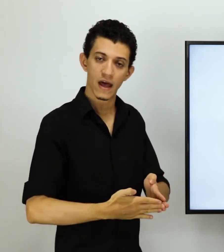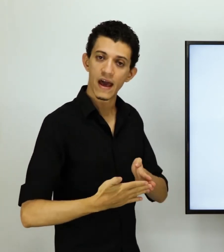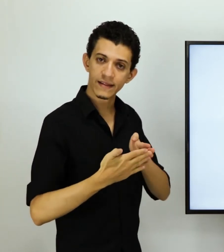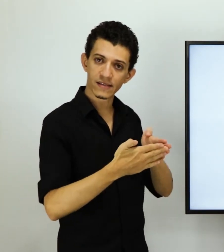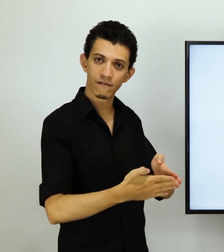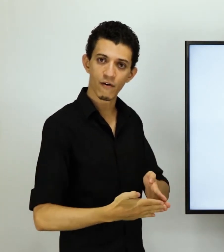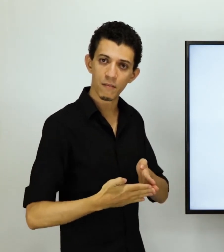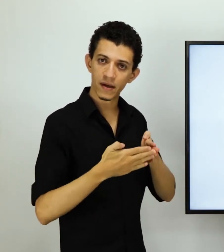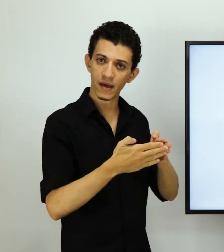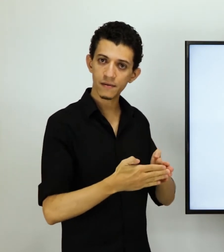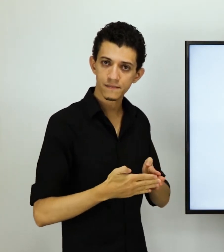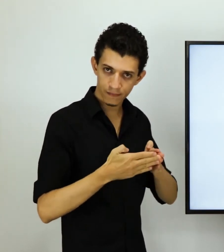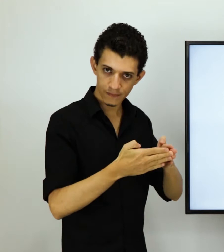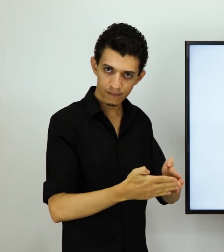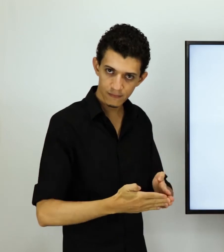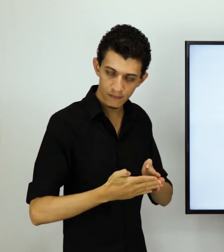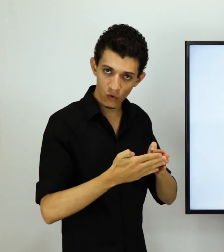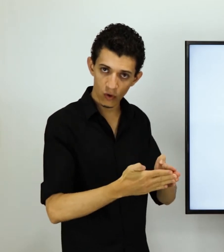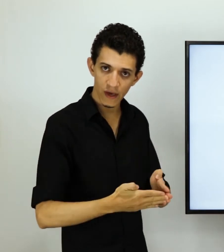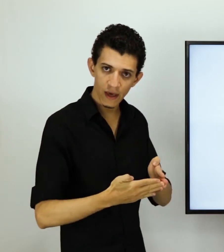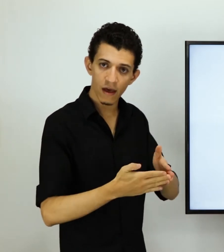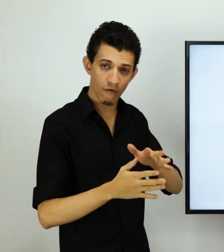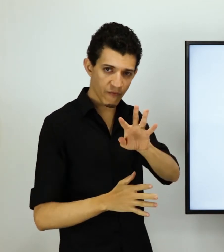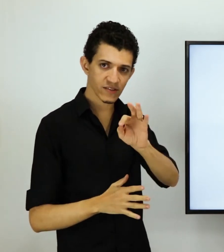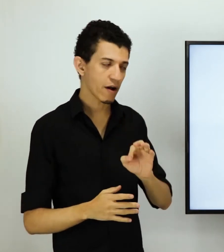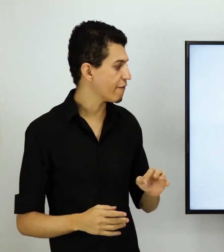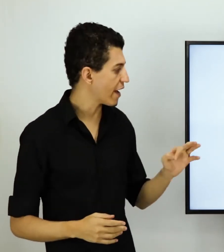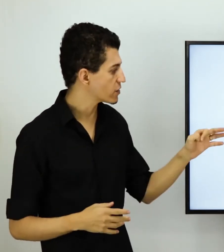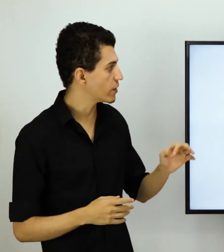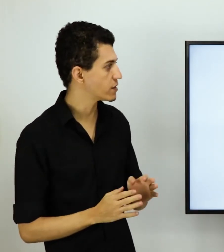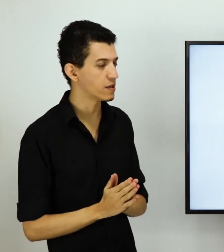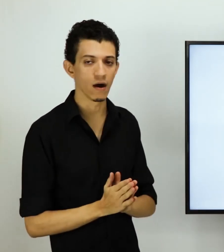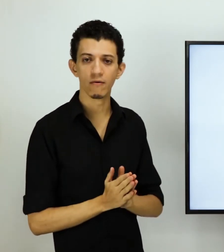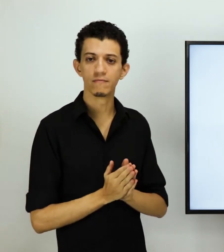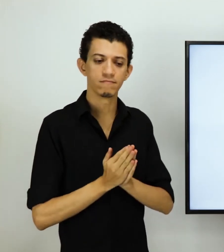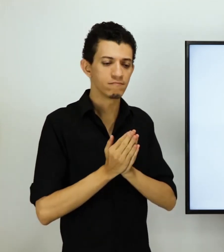é dessa forma aqui, ok? Vamos fazer uma frase com esse sinal.